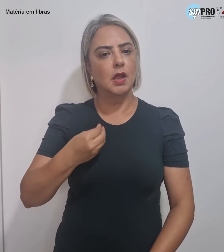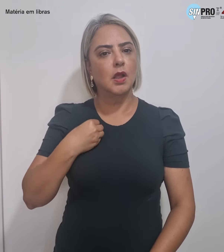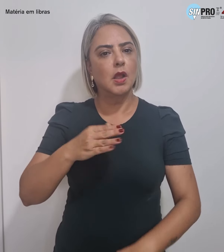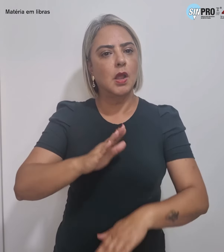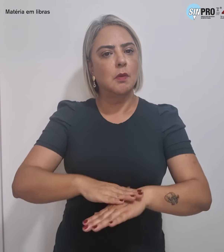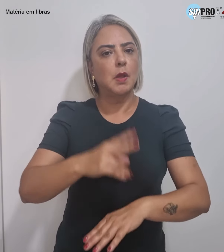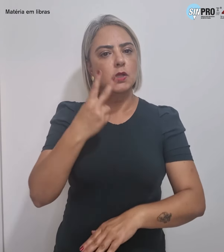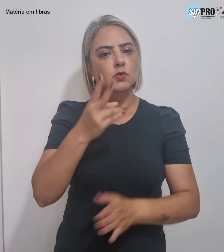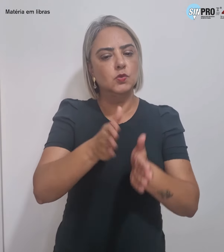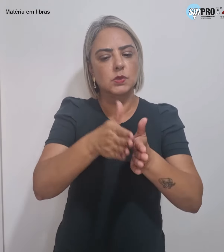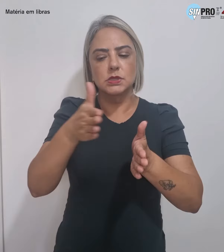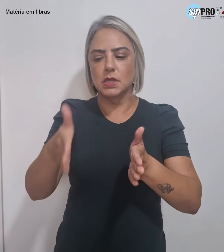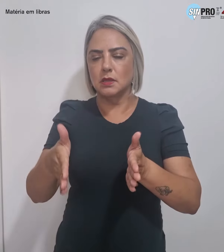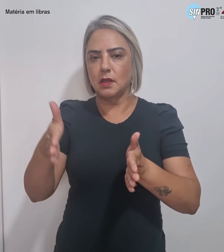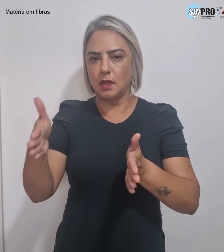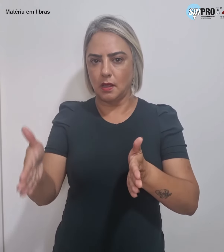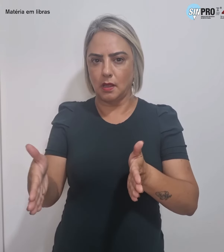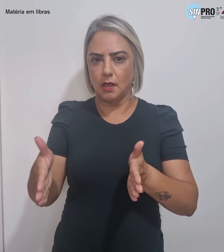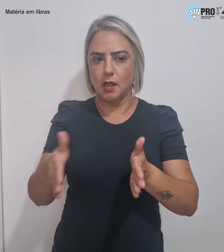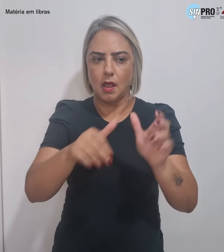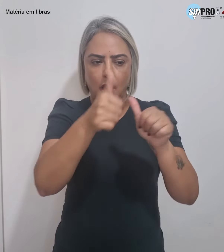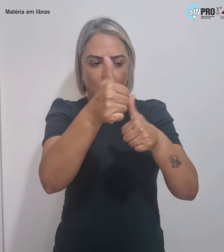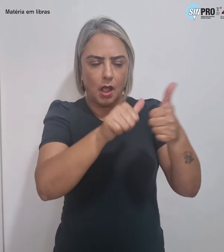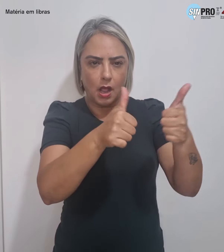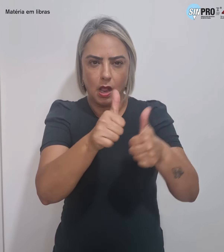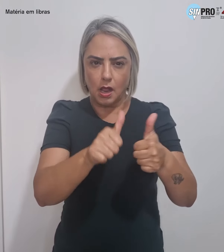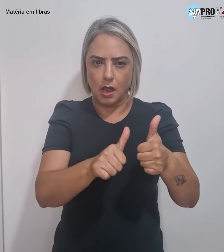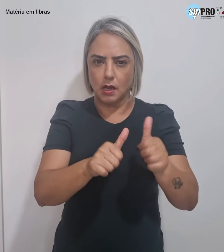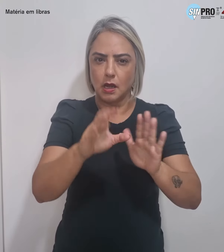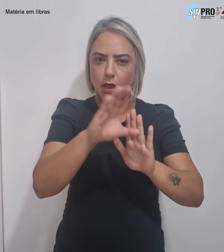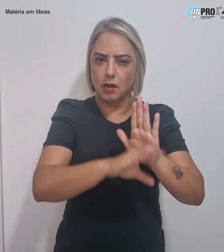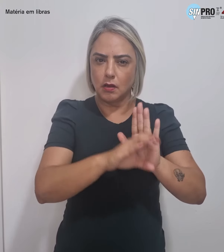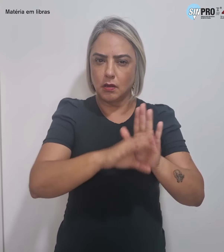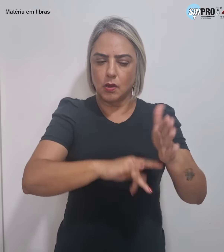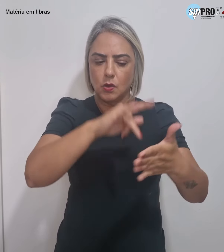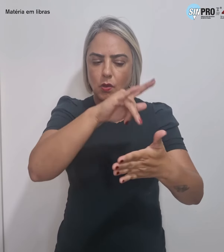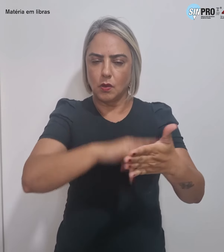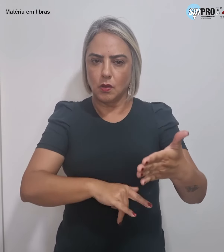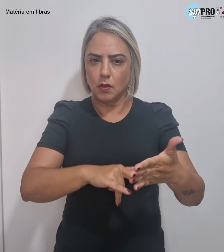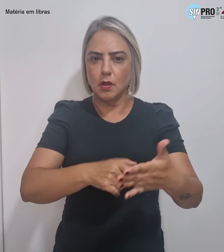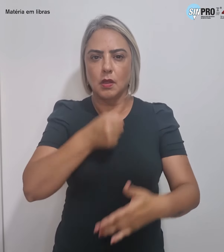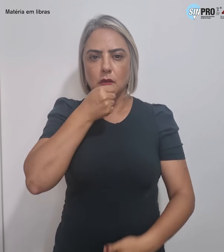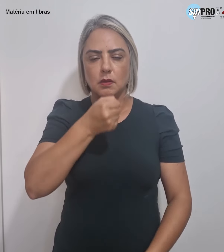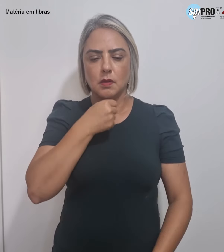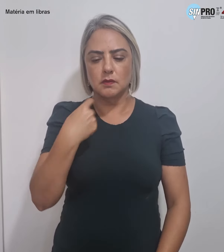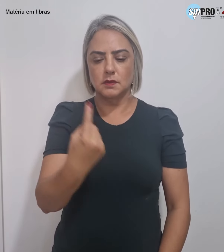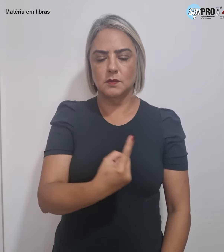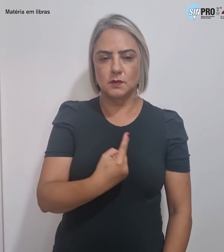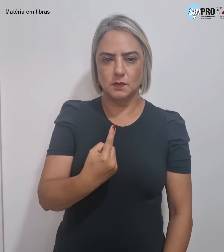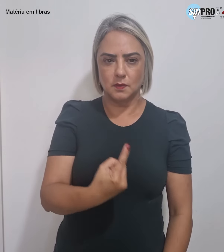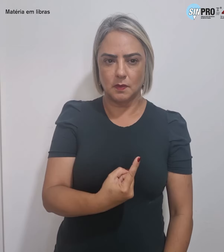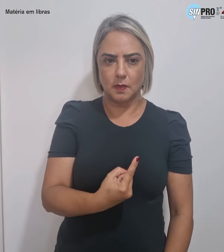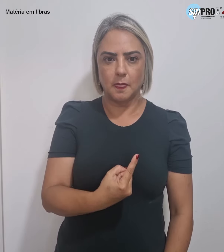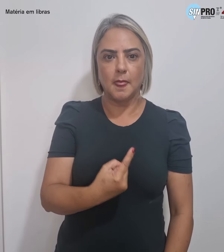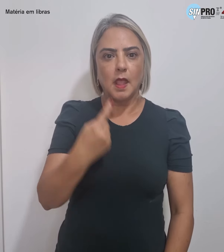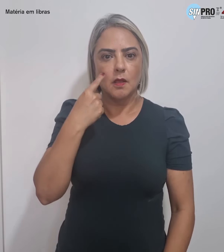duas etapas, análise curricular documental e entrevista individual, conforme critérios